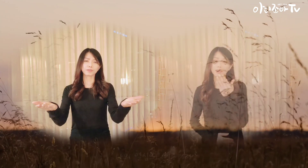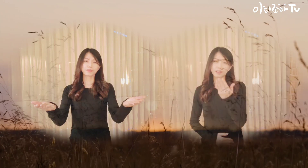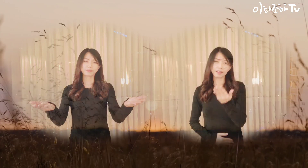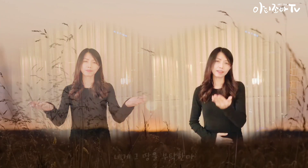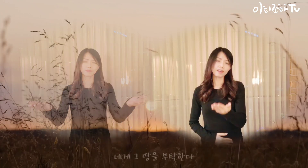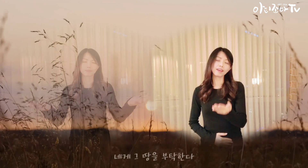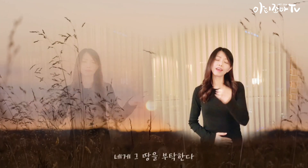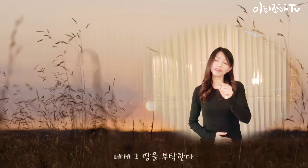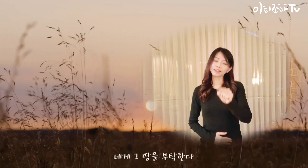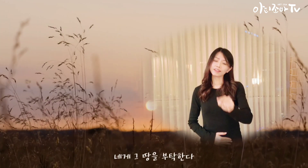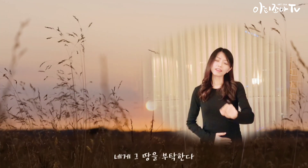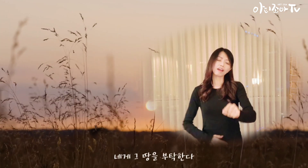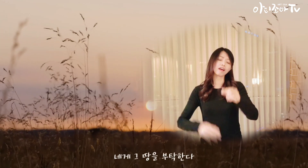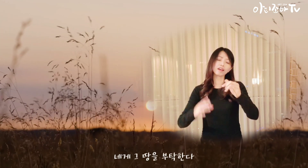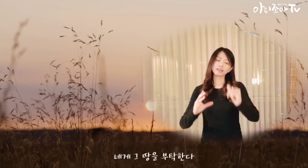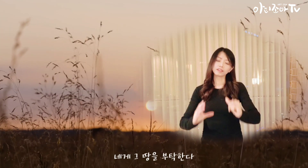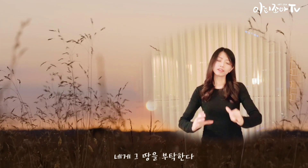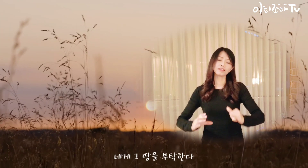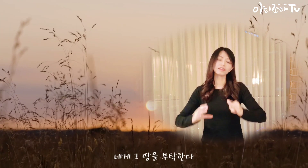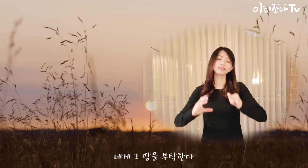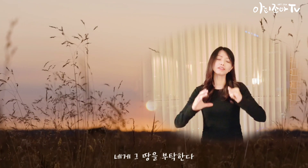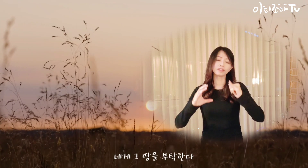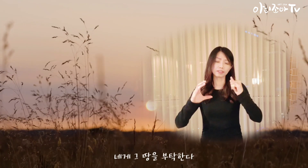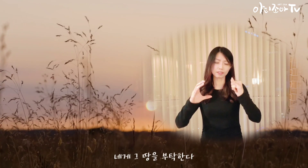이루리라 내게 그